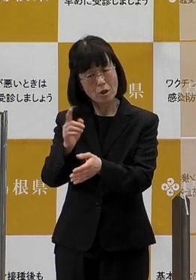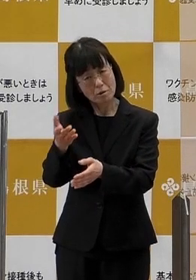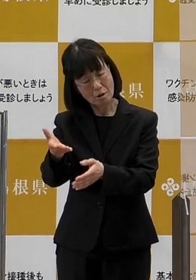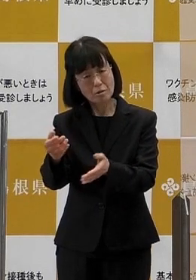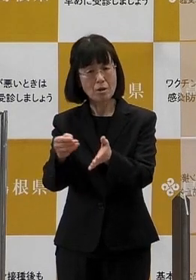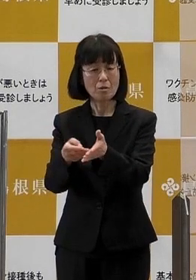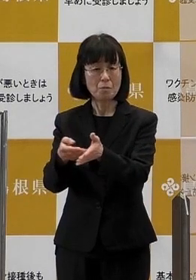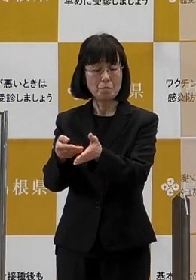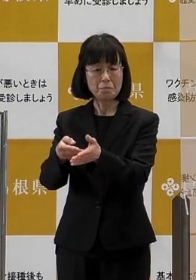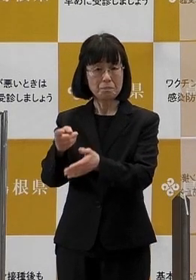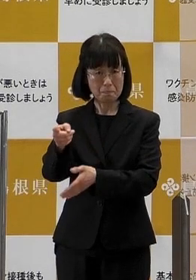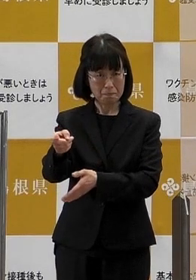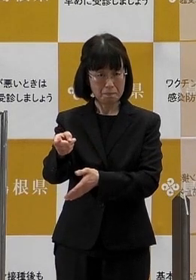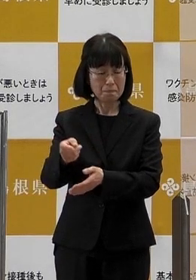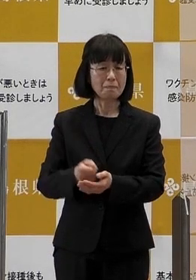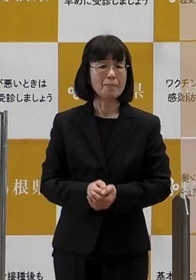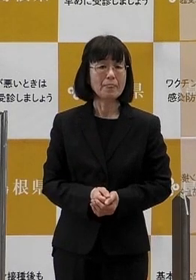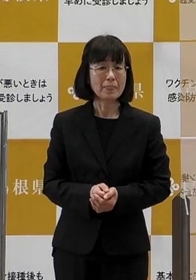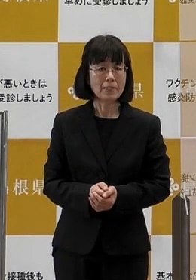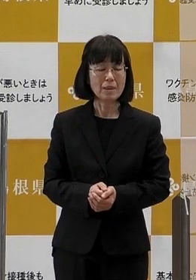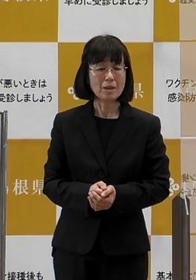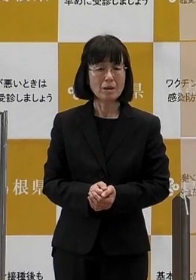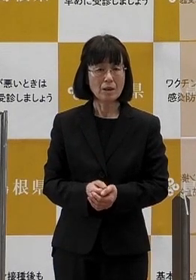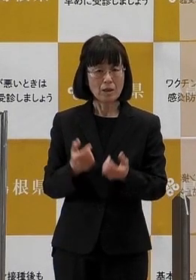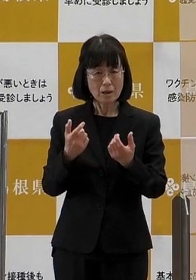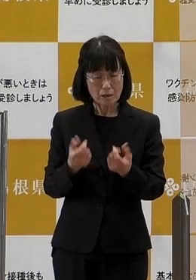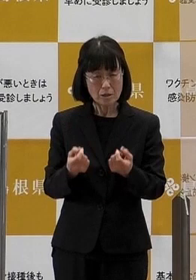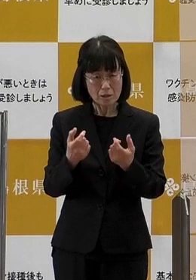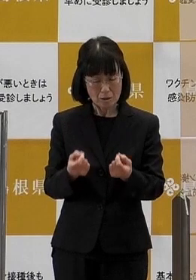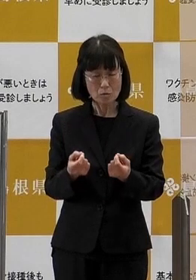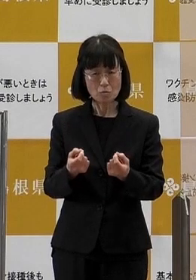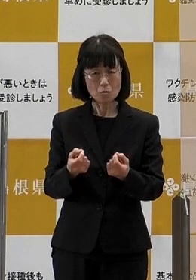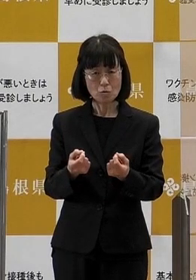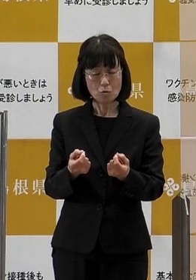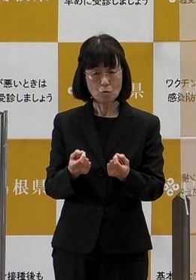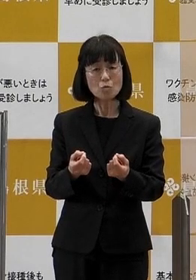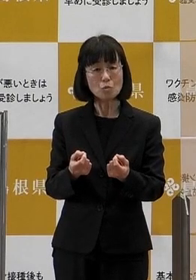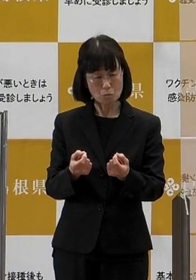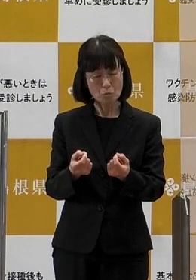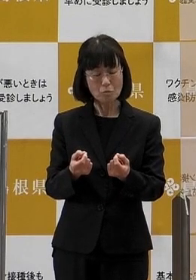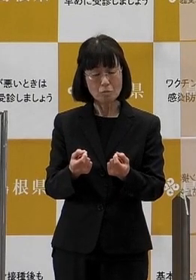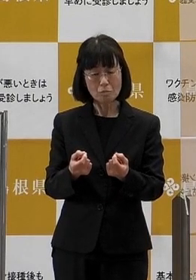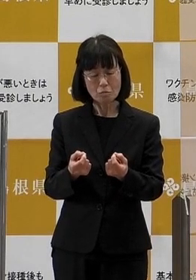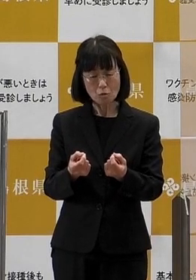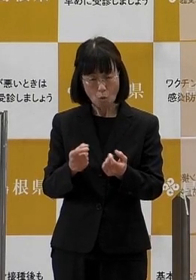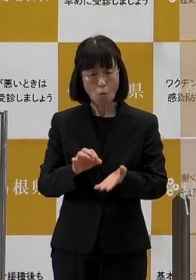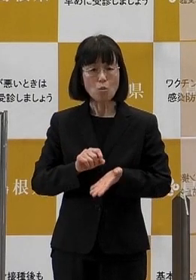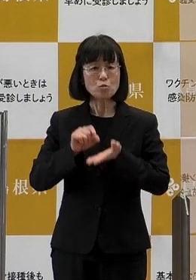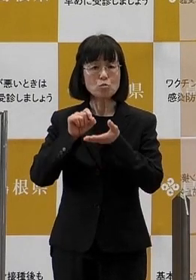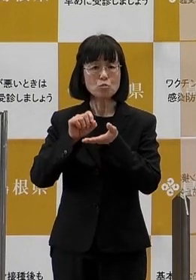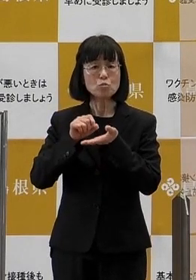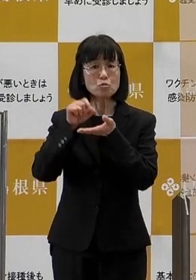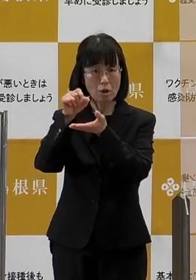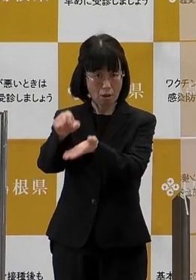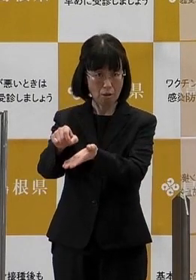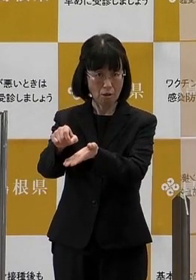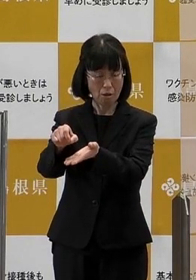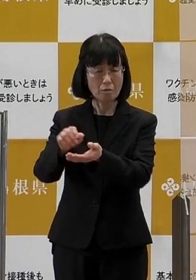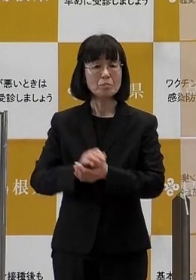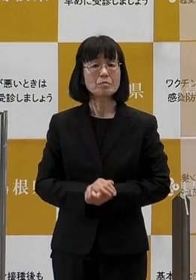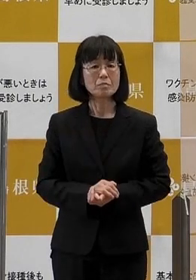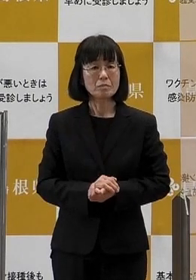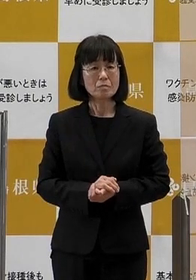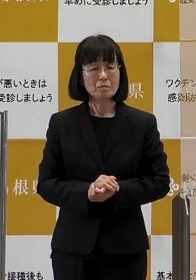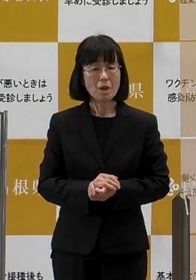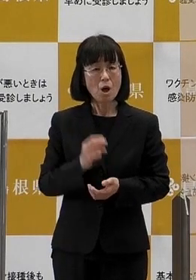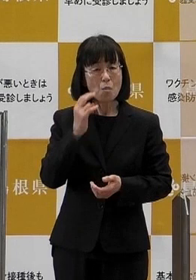まあ、県として、まあ、できるだけきちんと直接伝えるという対応はしてますし、松江保健所がこの数